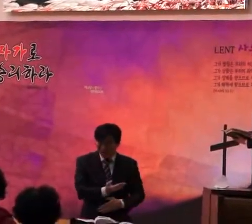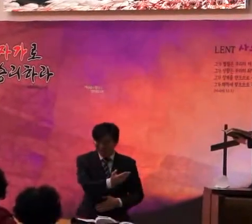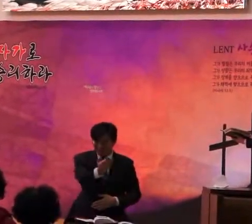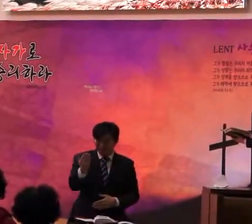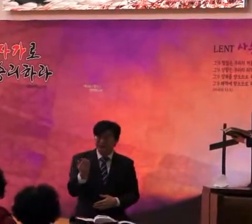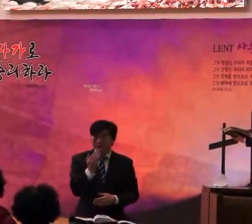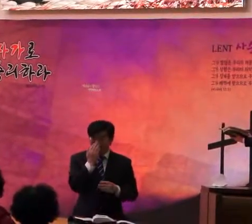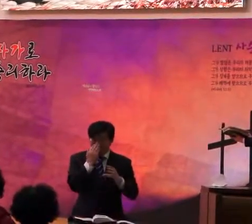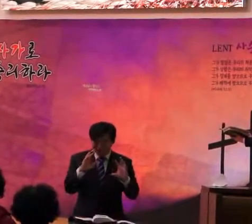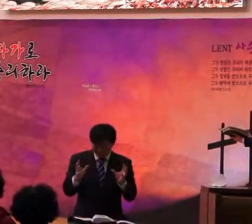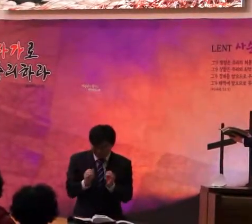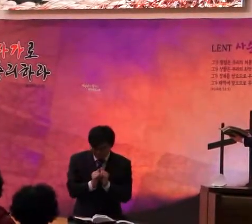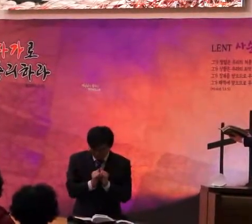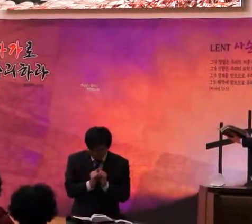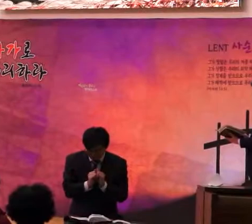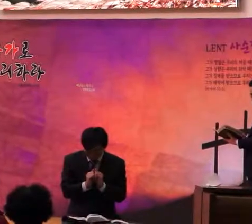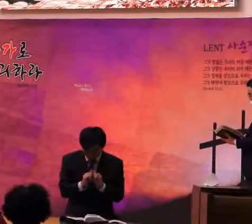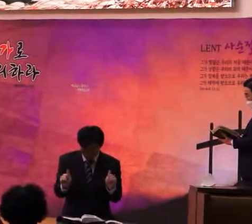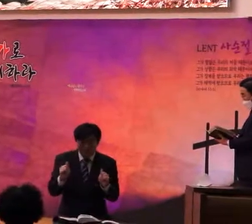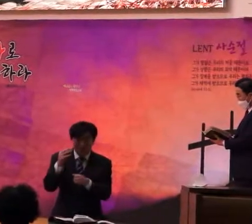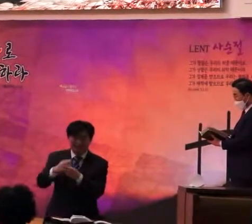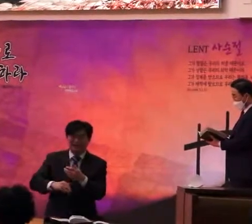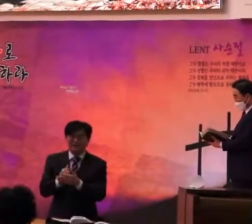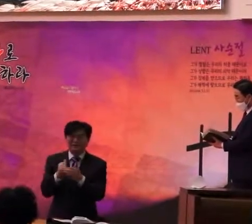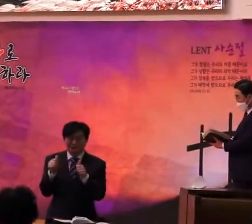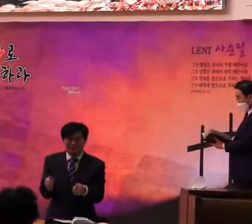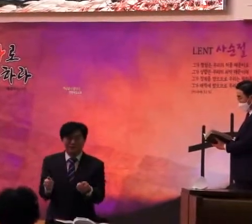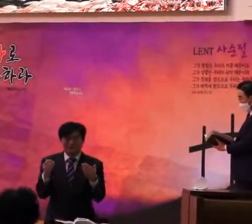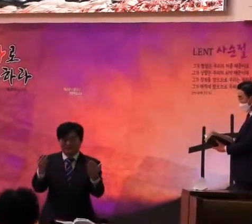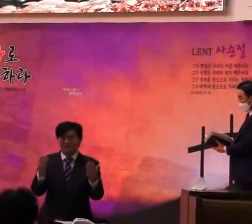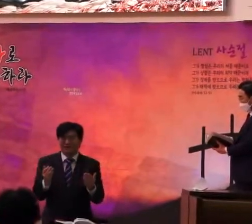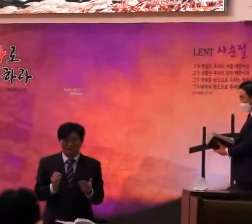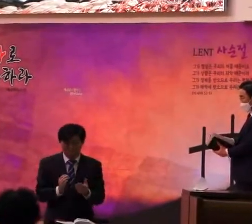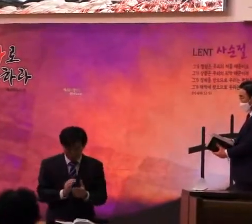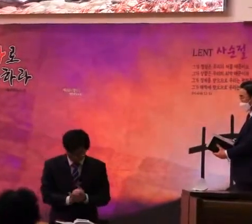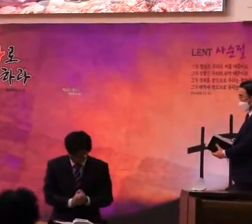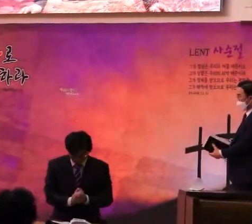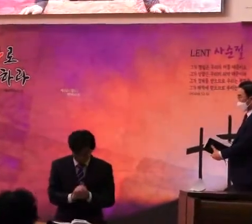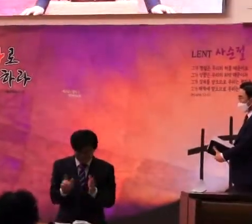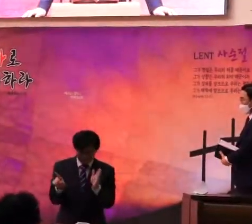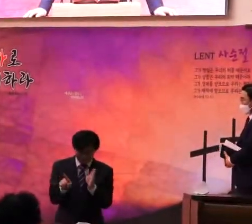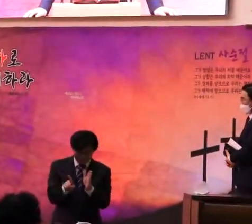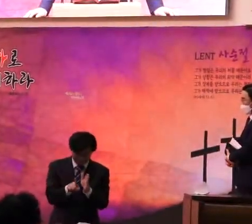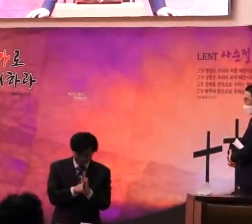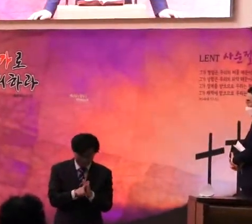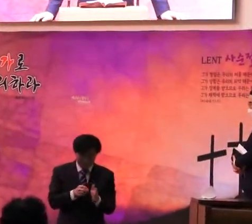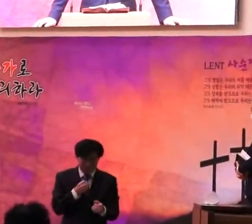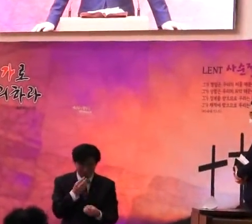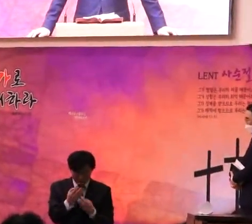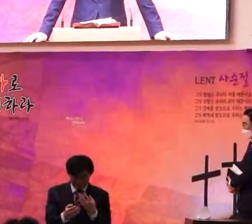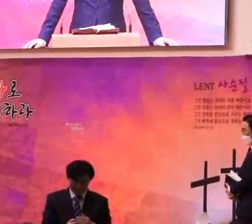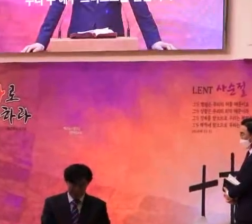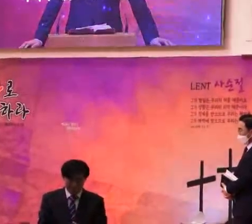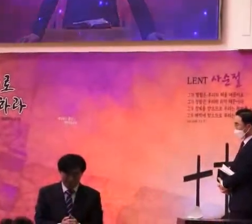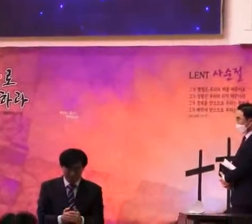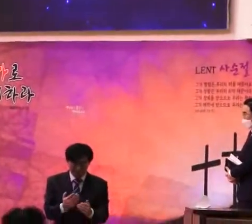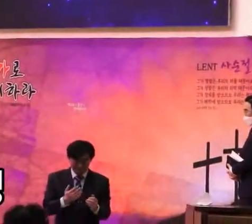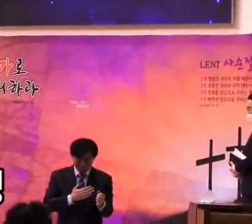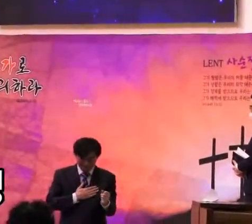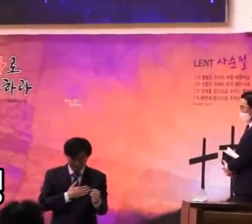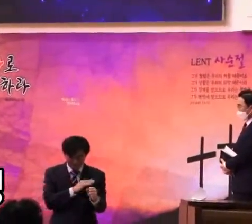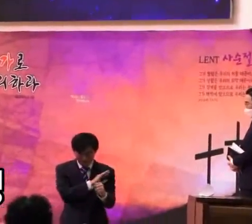모든 자손이여 그를 경배할지어다. 아멘. 함께 사도신경으로 우리의 신앙을 고백하시겠습니다.